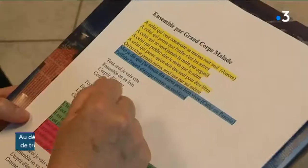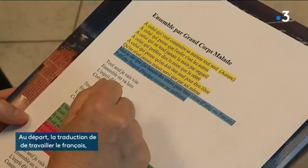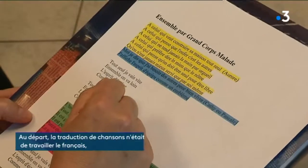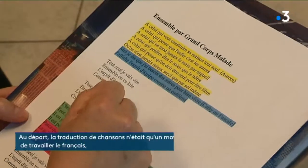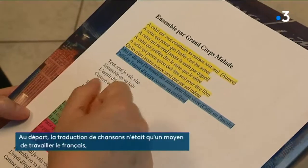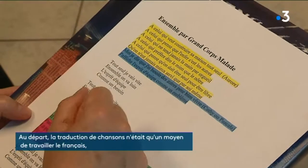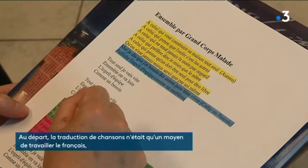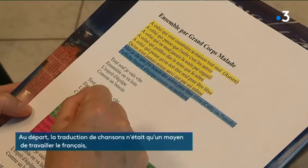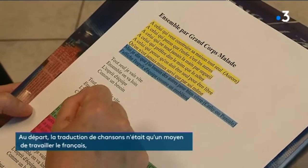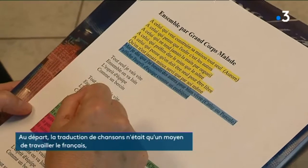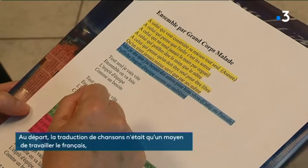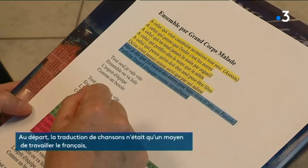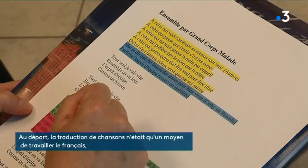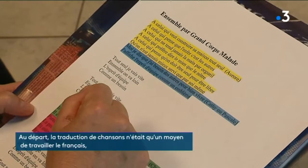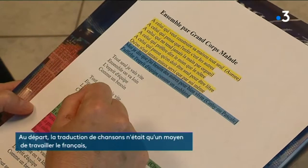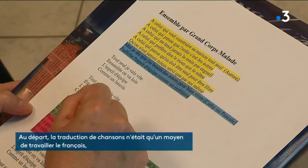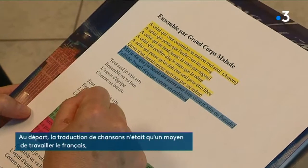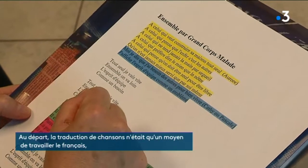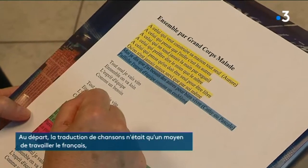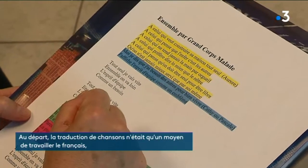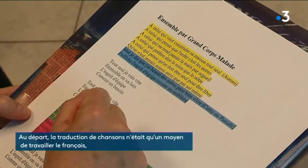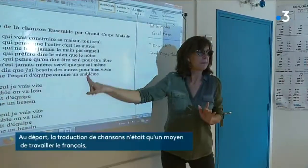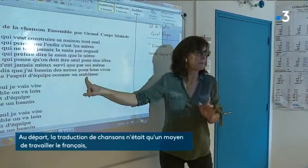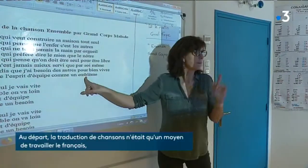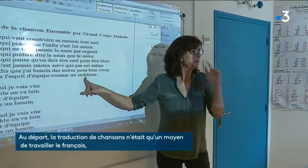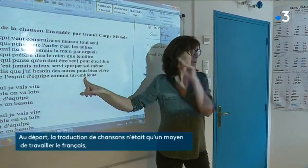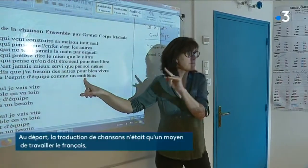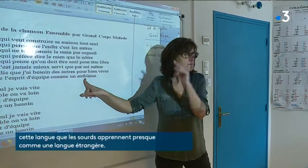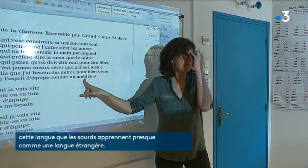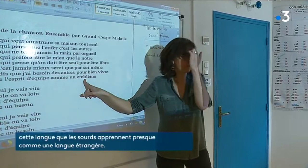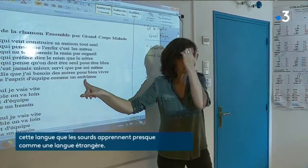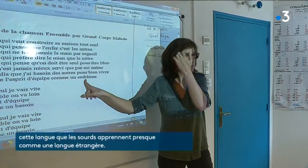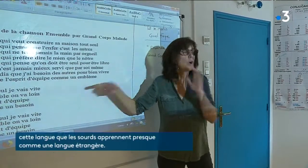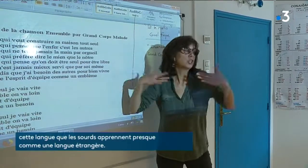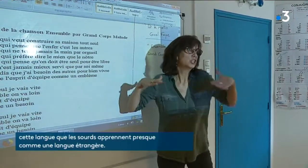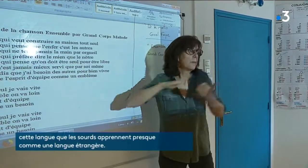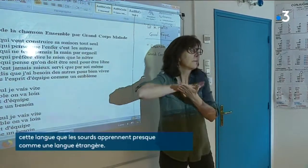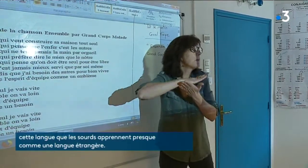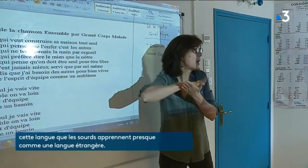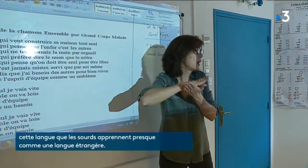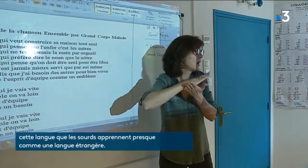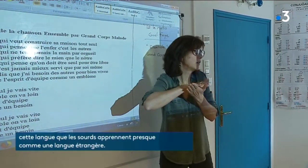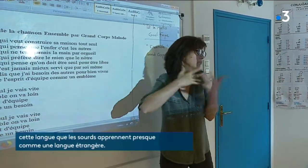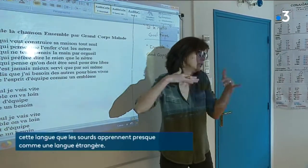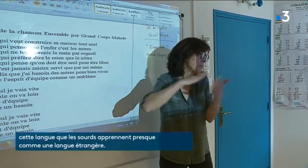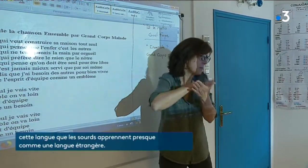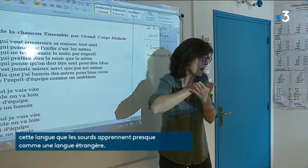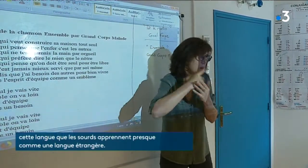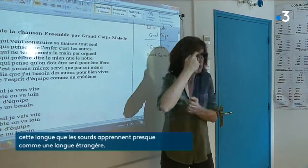Au départ, la traduction de chansons n'était qu'un moyen de travailler le français, cette langue que les sourds apprennent presque comme une langue étrangère.